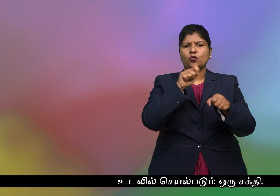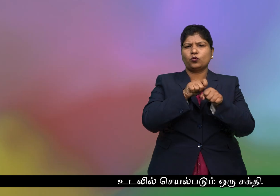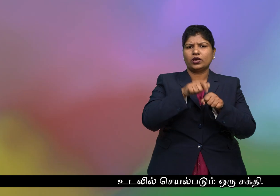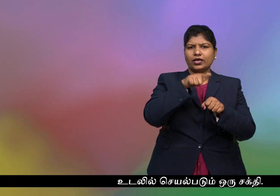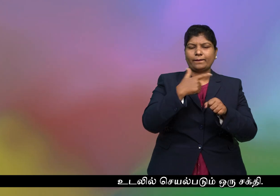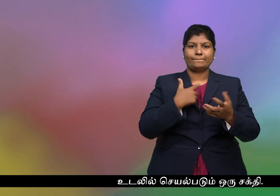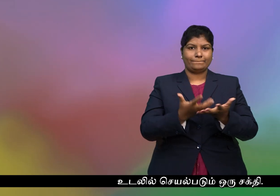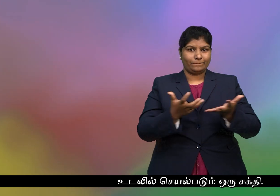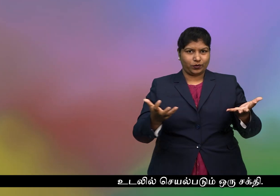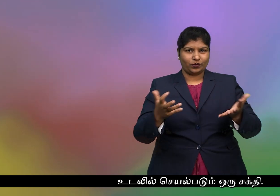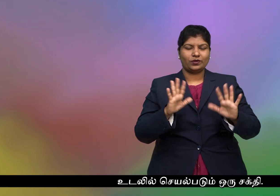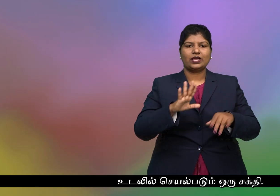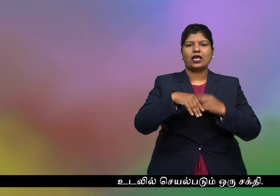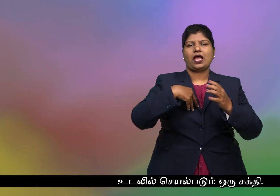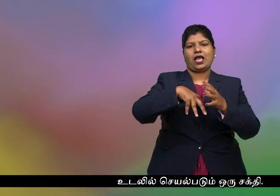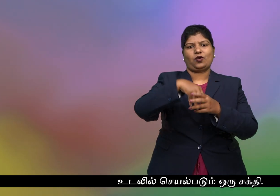உடலில் செயல்படும் ஒரு விசை.